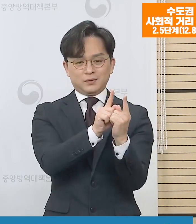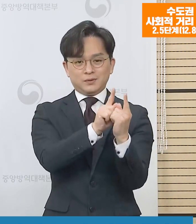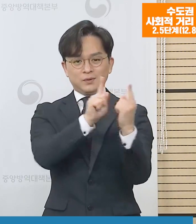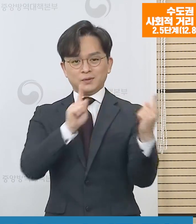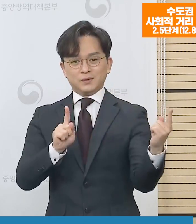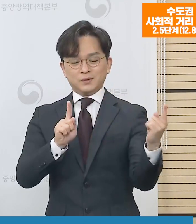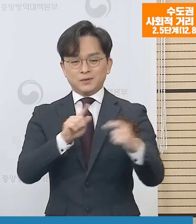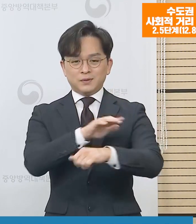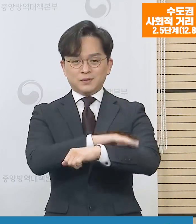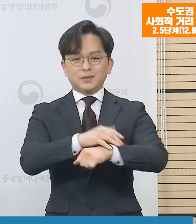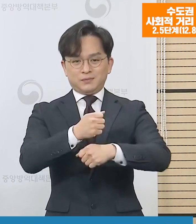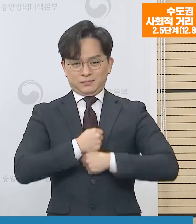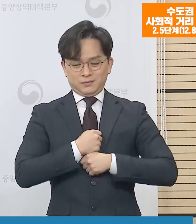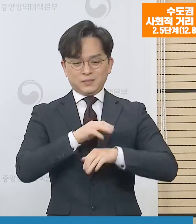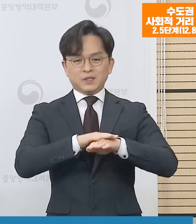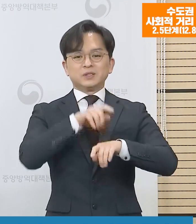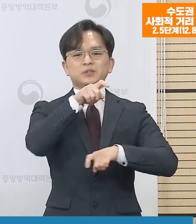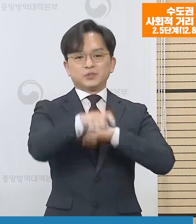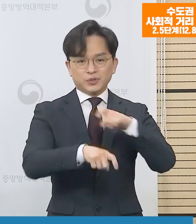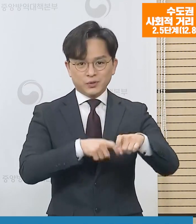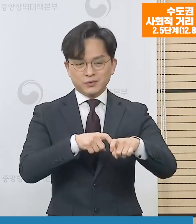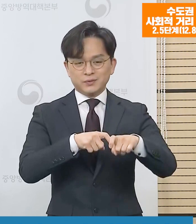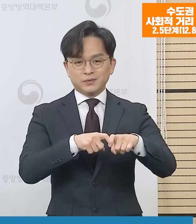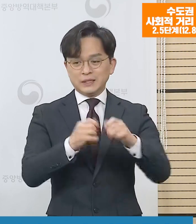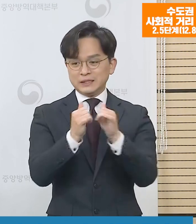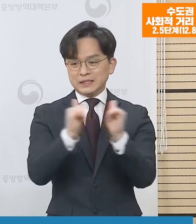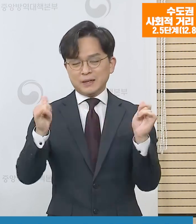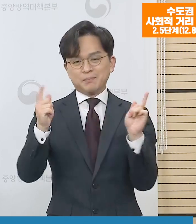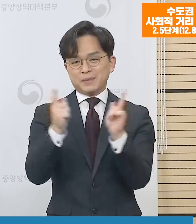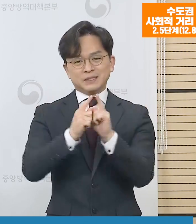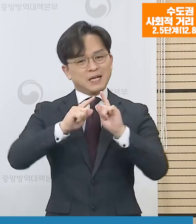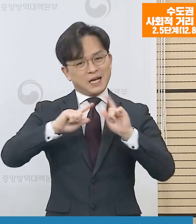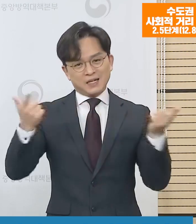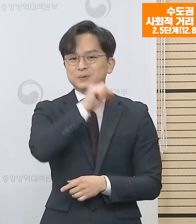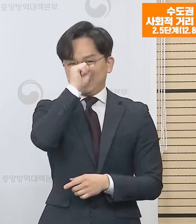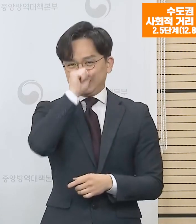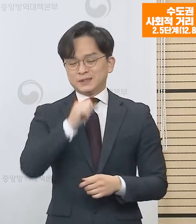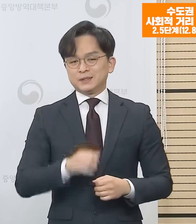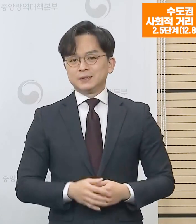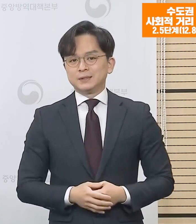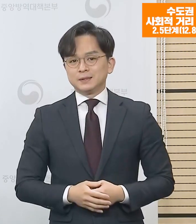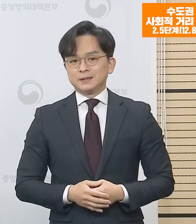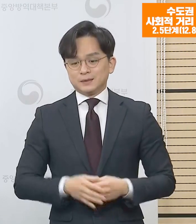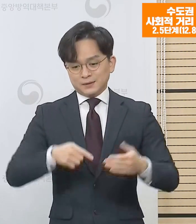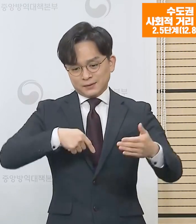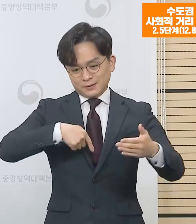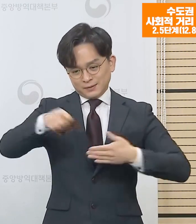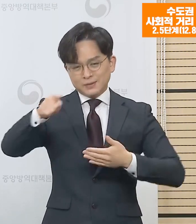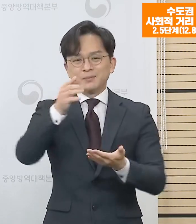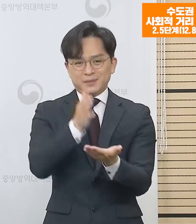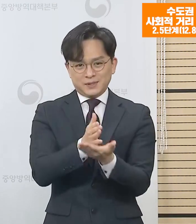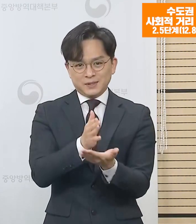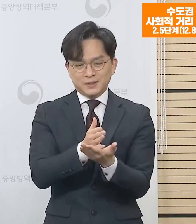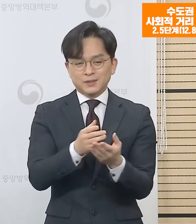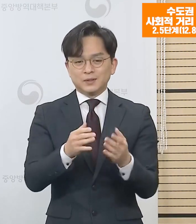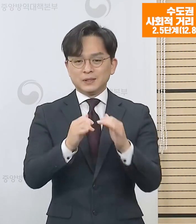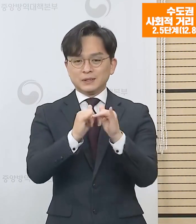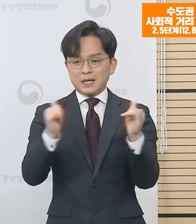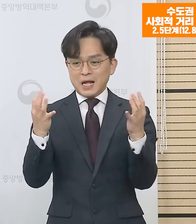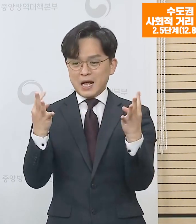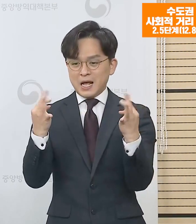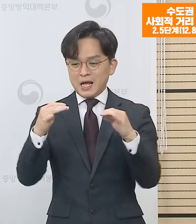적극적으로 동참하여 사람 간 접촉의 기회를 최소화하는 것이 중요합니다. 외출은 자제하고 사람이